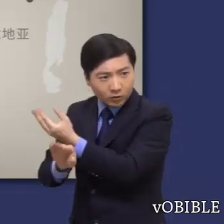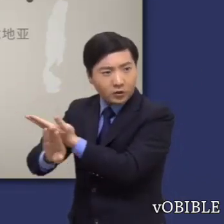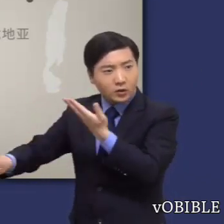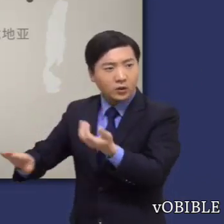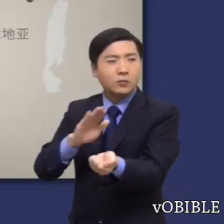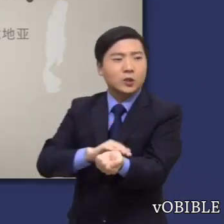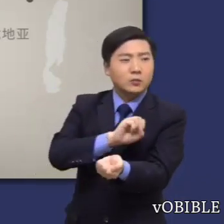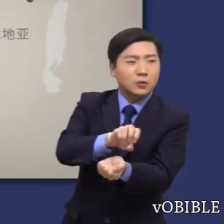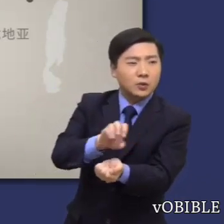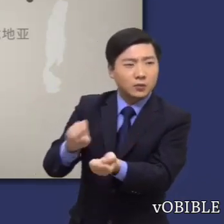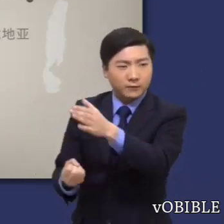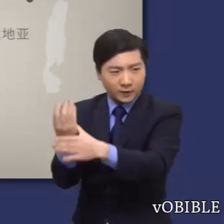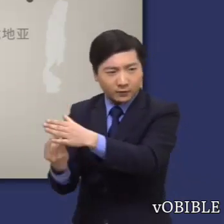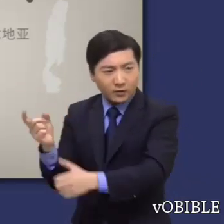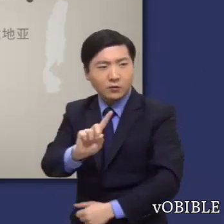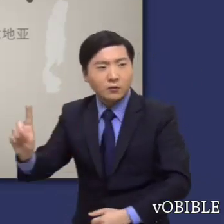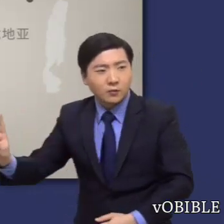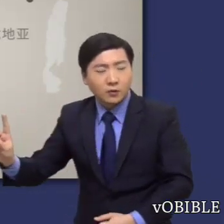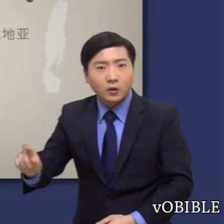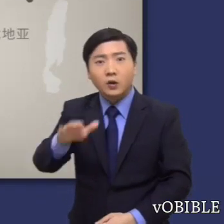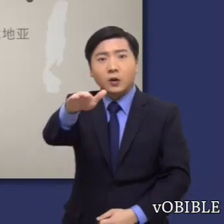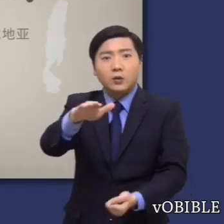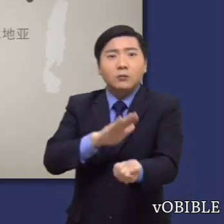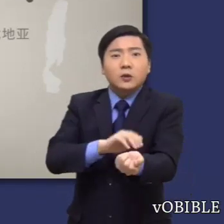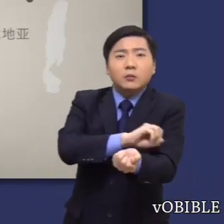载，耶稣提到末期会有瘟